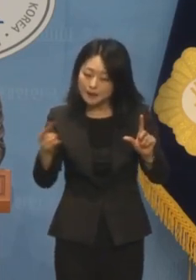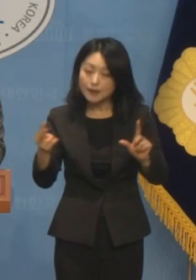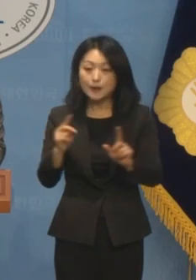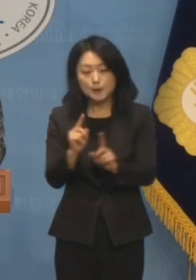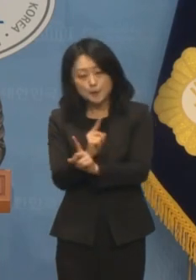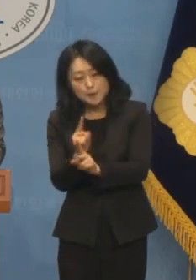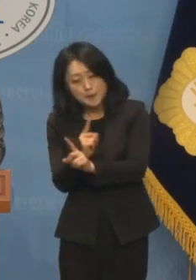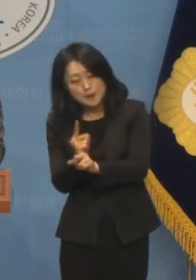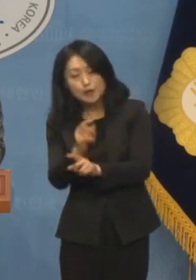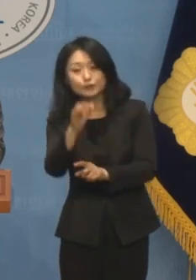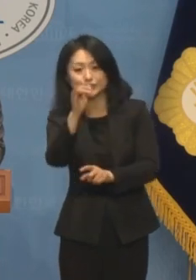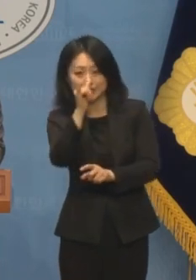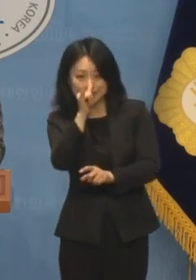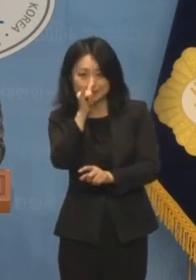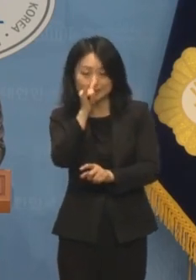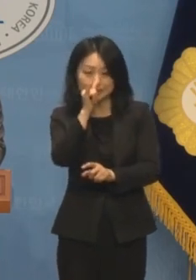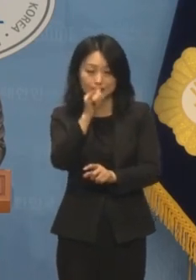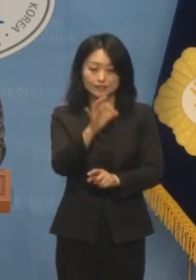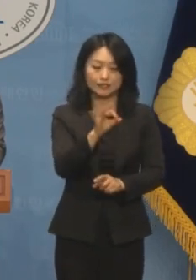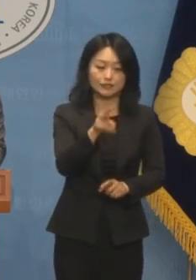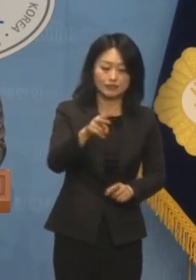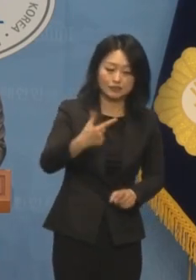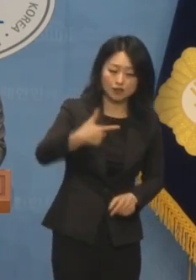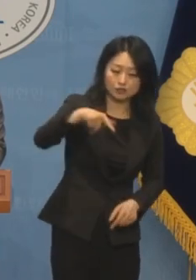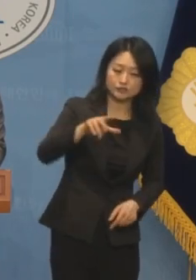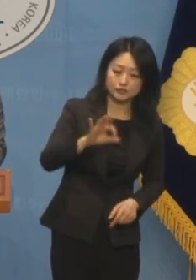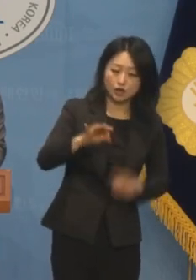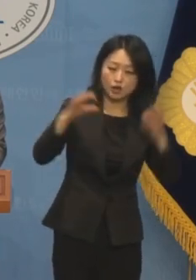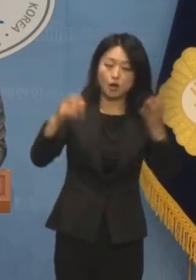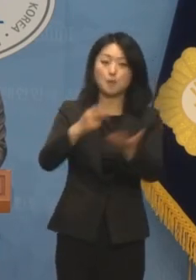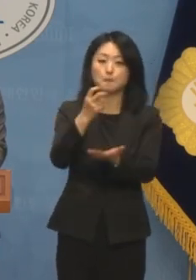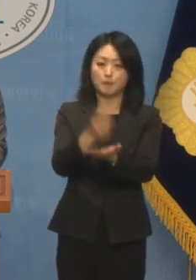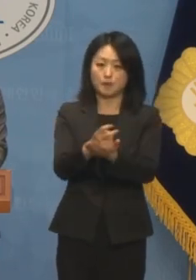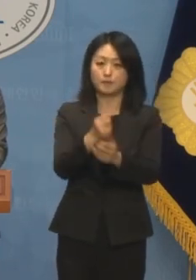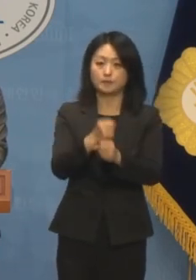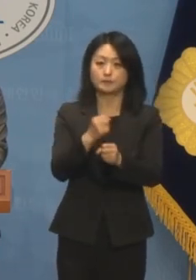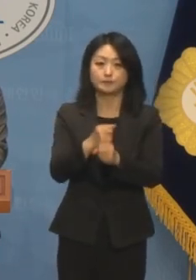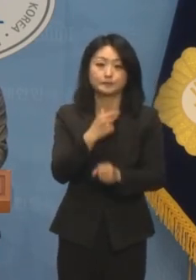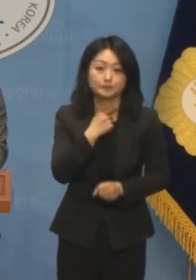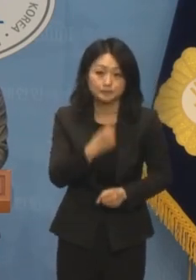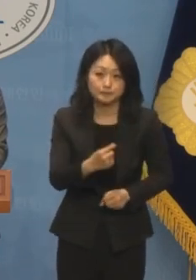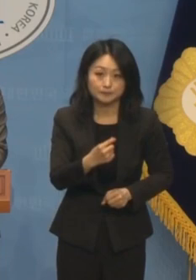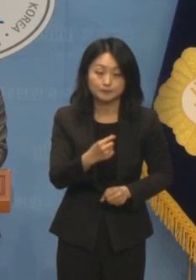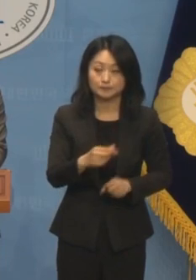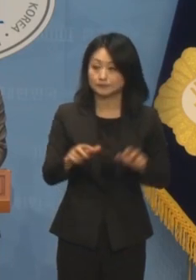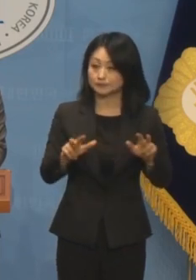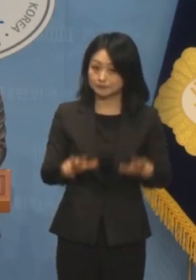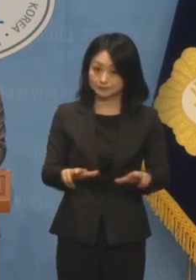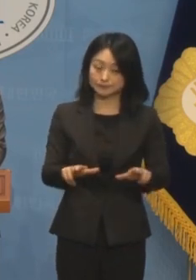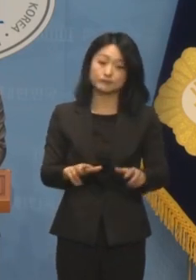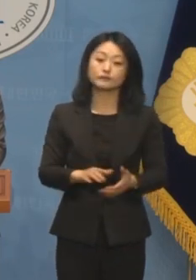수 있는 연성 헌법 시대를 열어야 할 것입니다. 우리가 당장